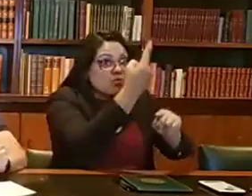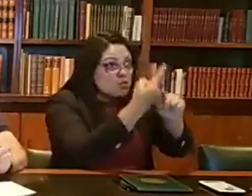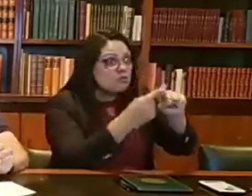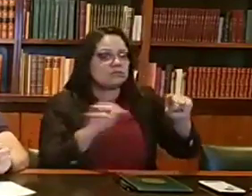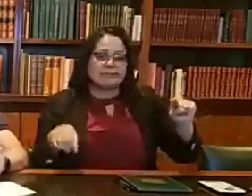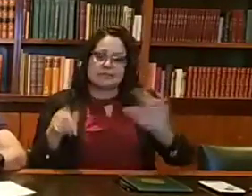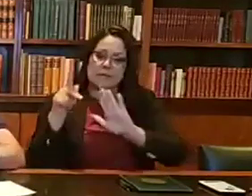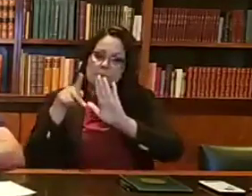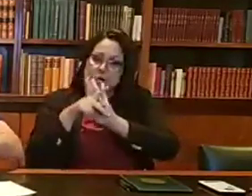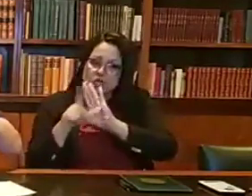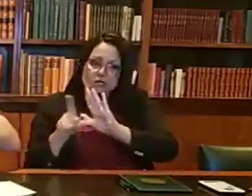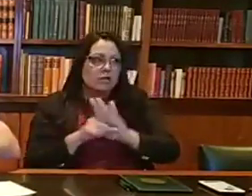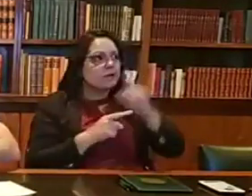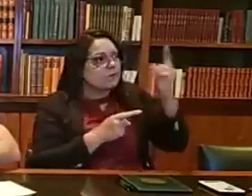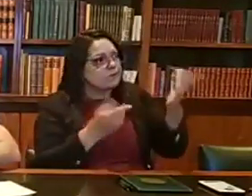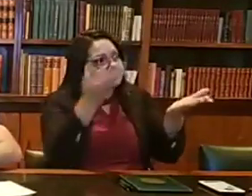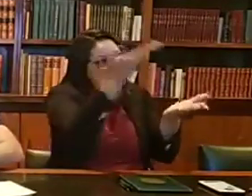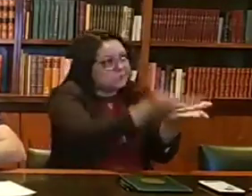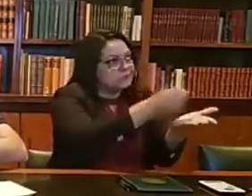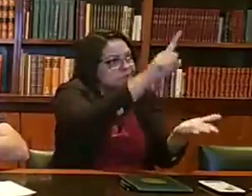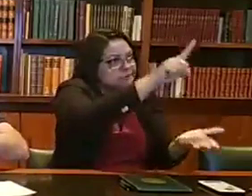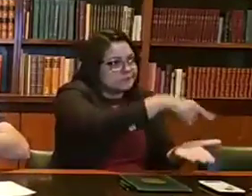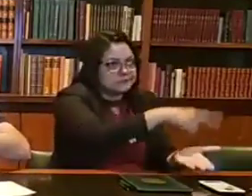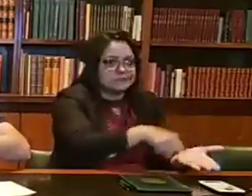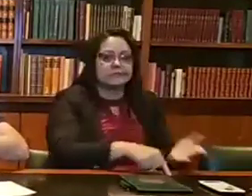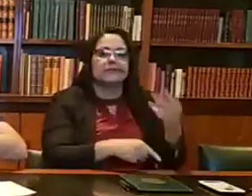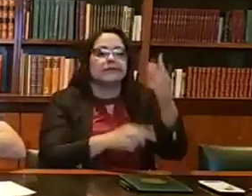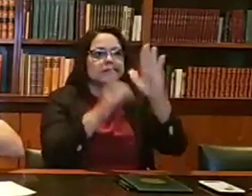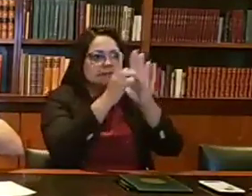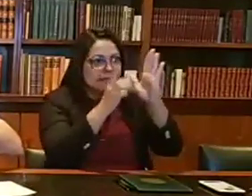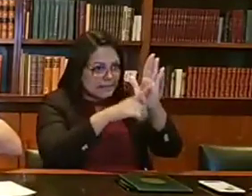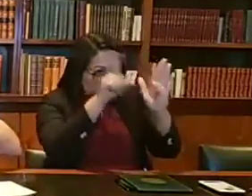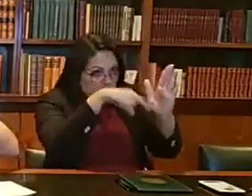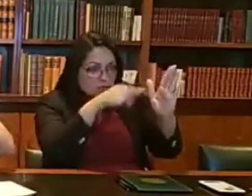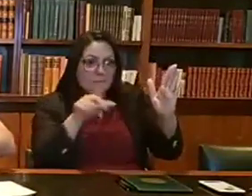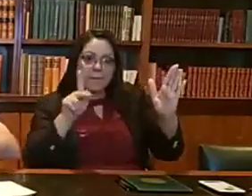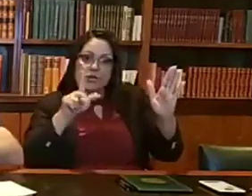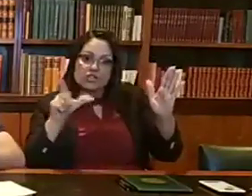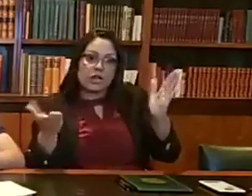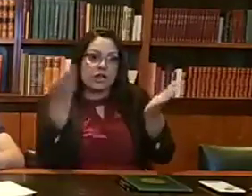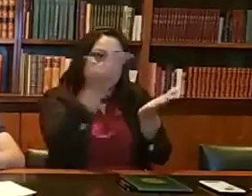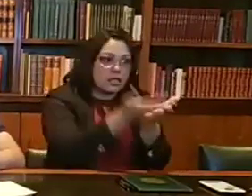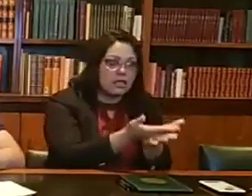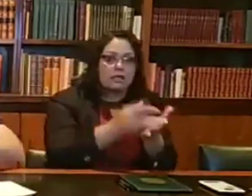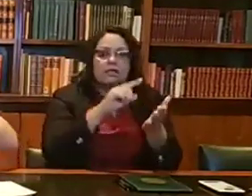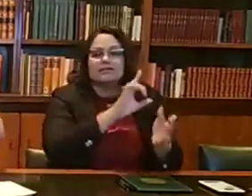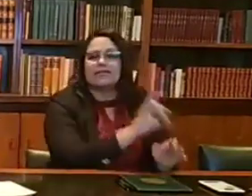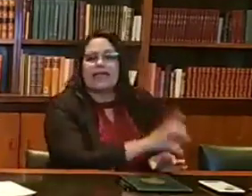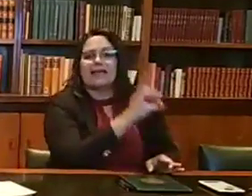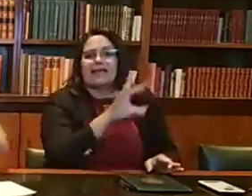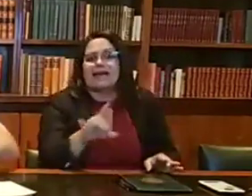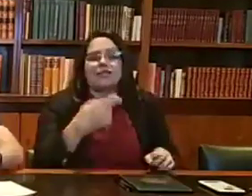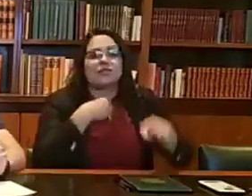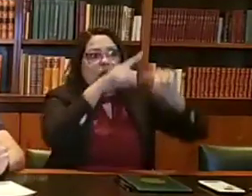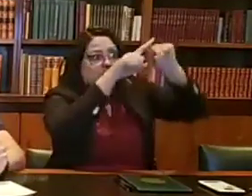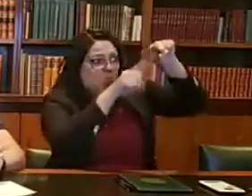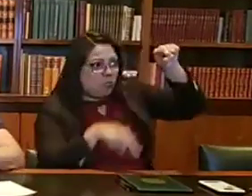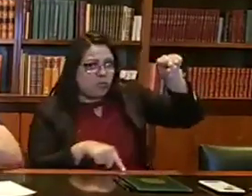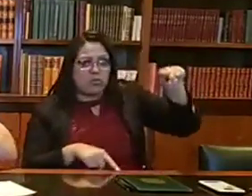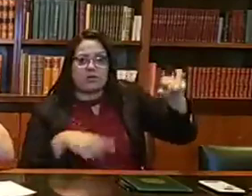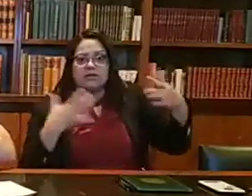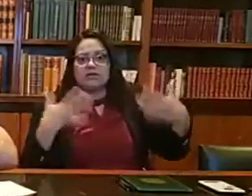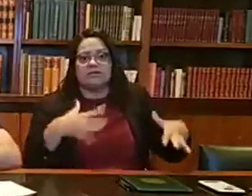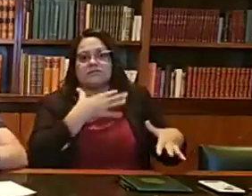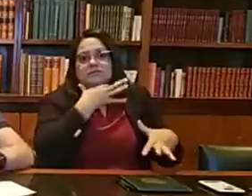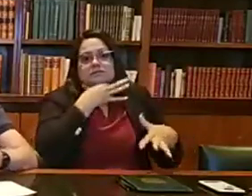um. Isso atrasa, ó, atrasa a você começar a produzir alguma coisa. Tem o custo do Brasil em cima